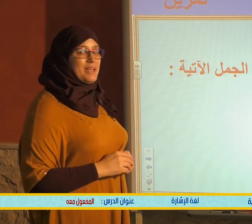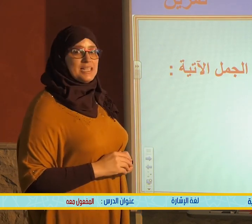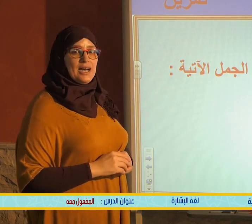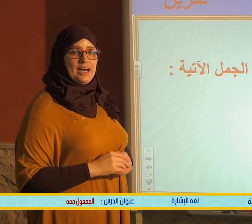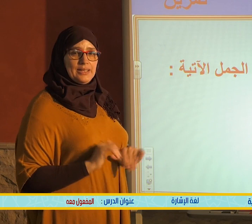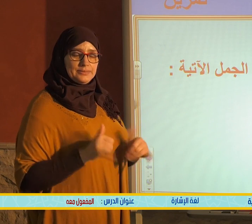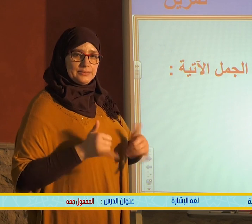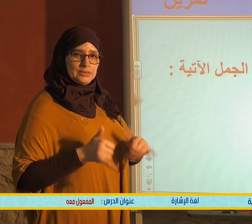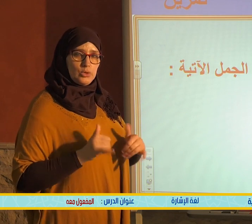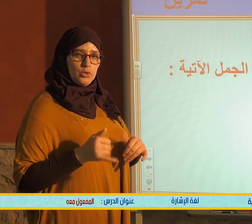ولعبتها.